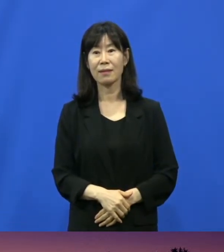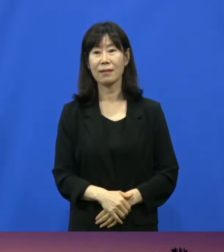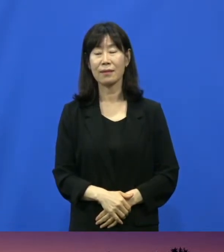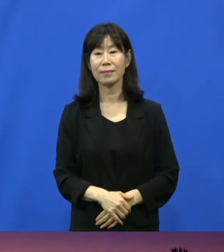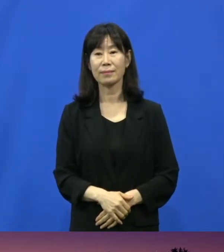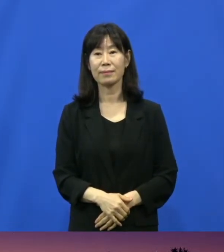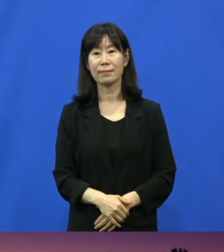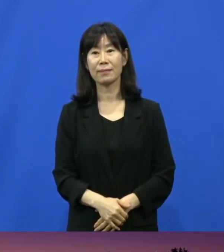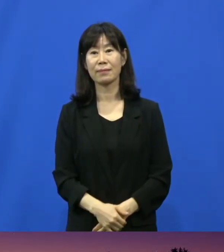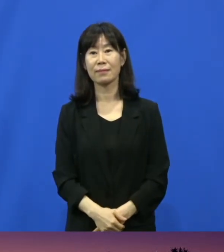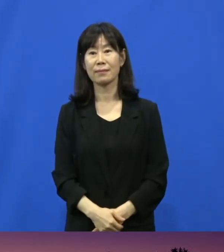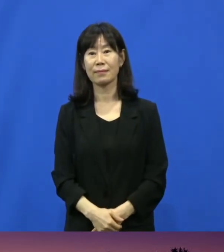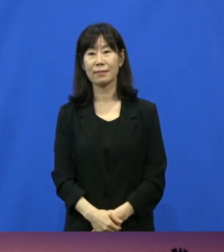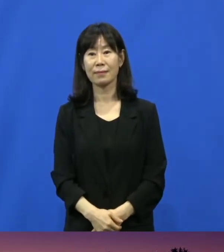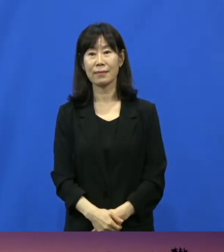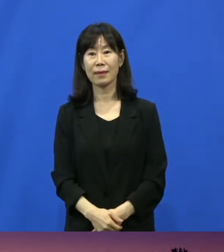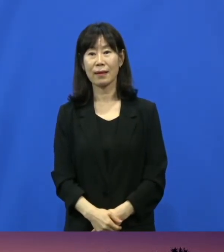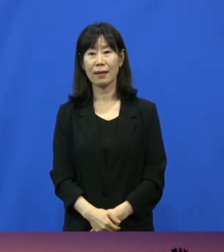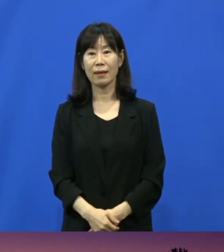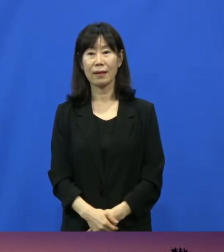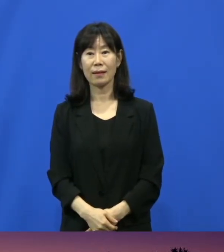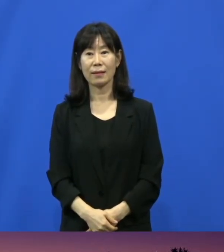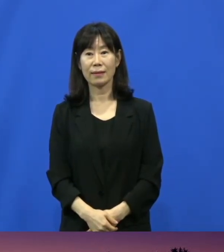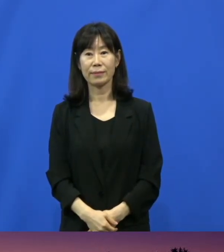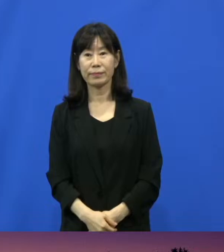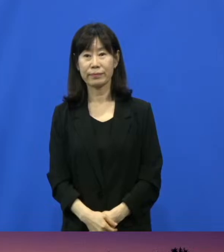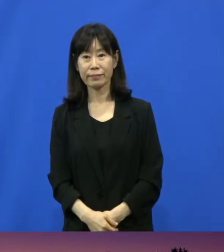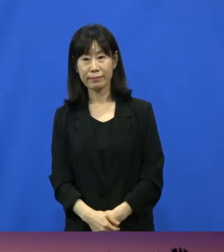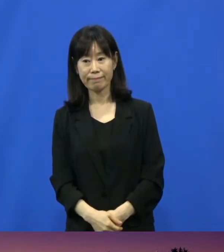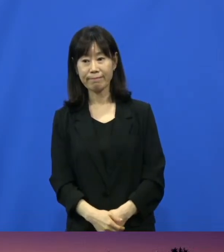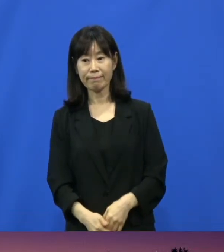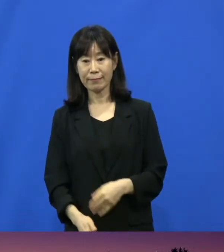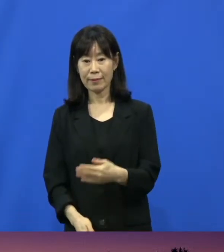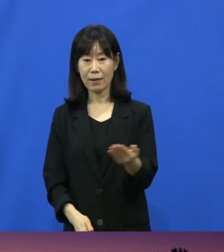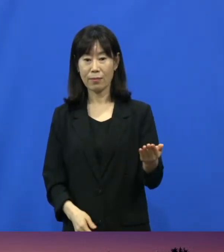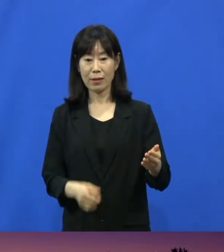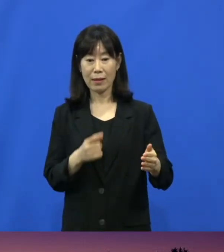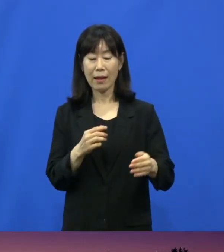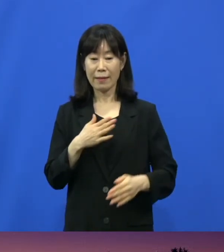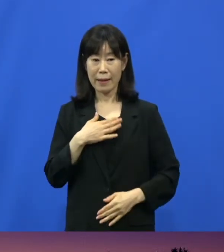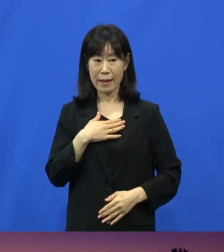여러분, 내가 무엇인가를 이뤘다고 생각하는 사람들은 자신만만함이 있어요.